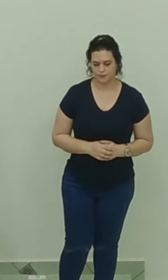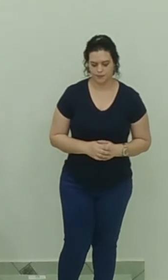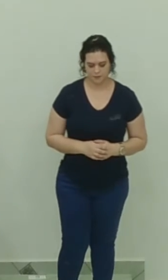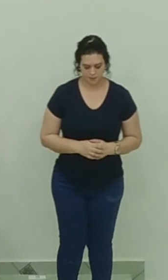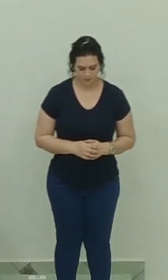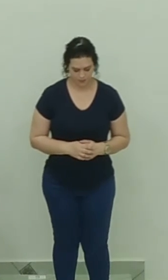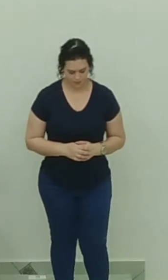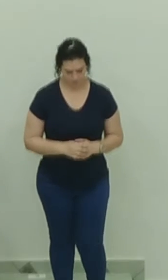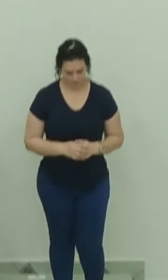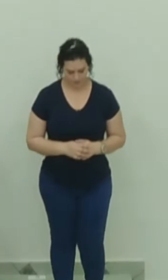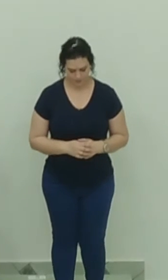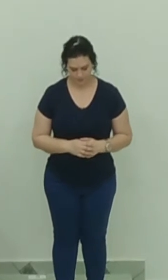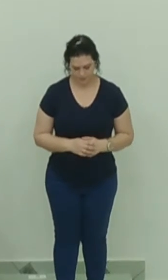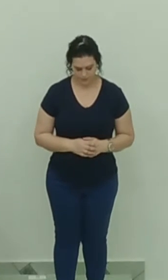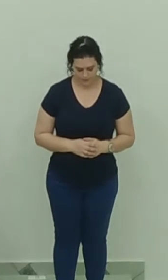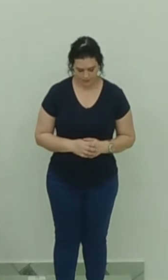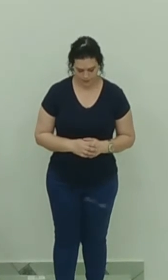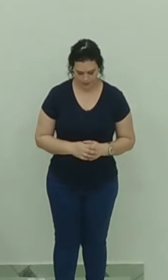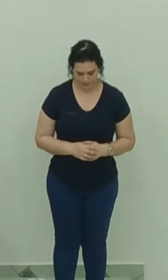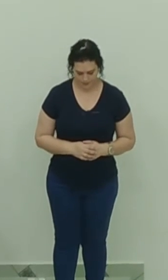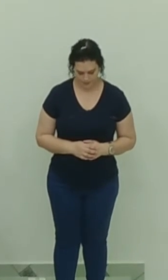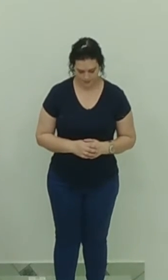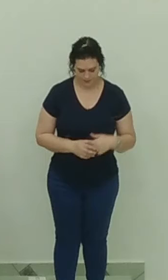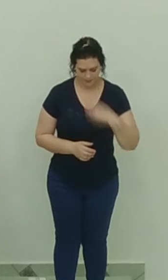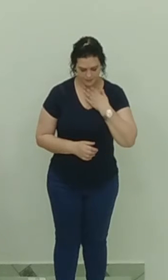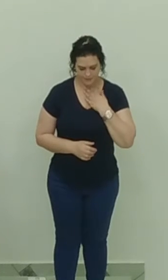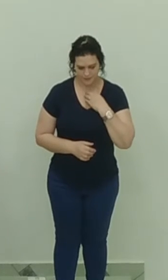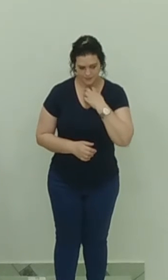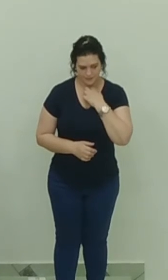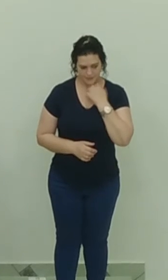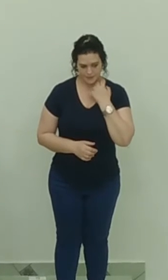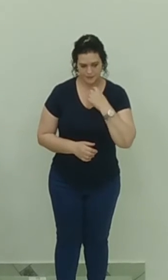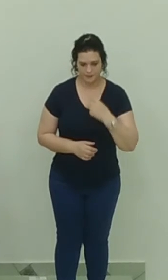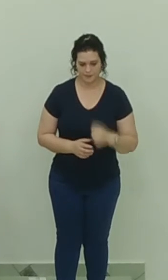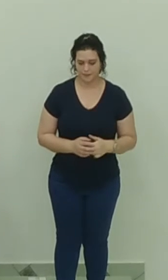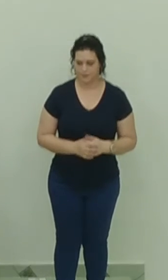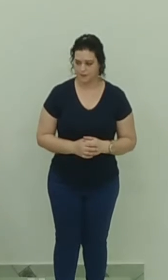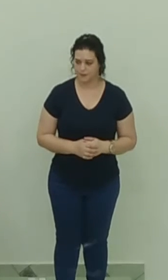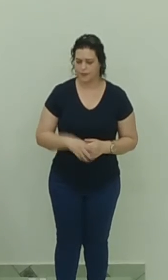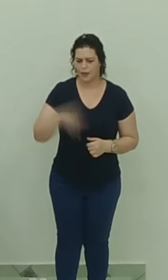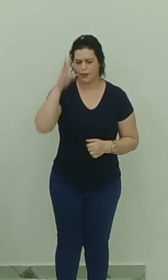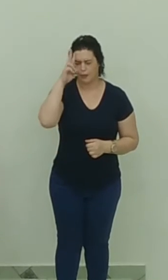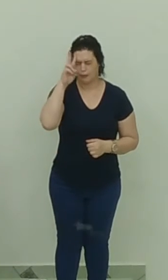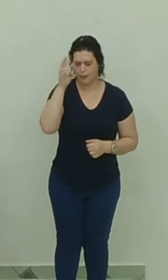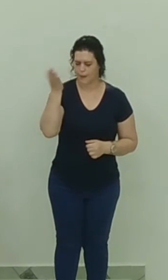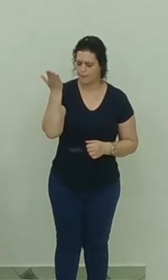Lembra de uma história? Onde o mar está agitado, os discípulos e o Senhor Jesus?